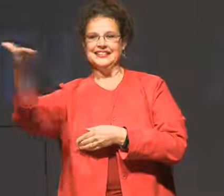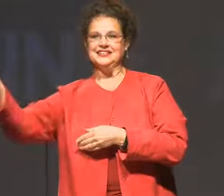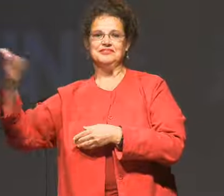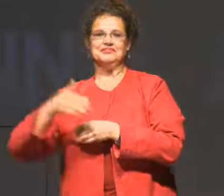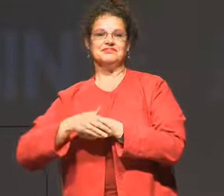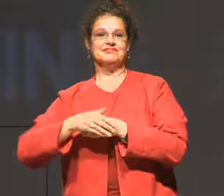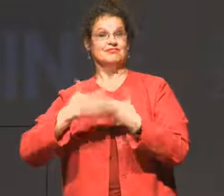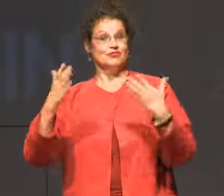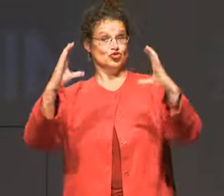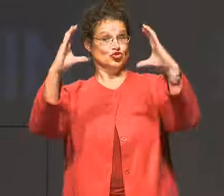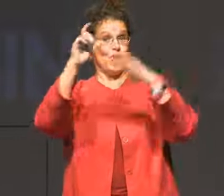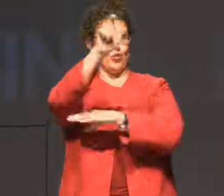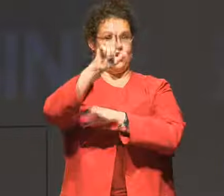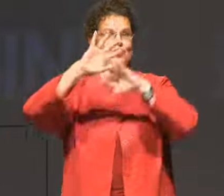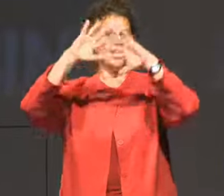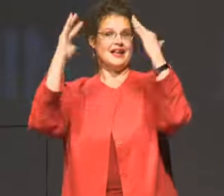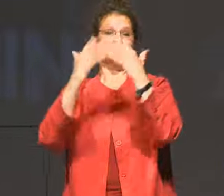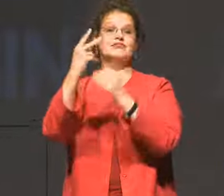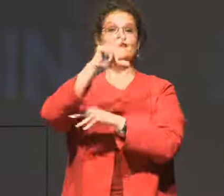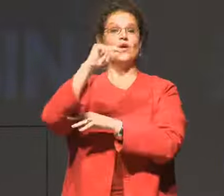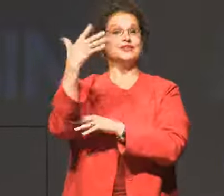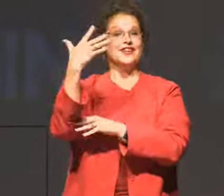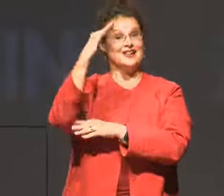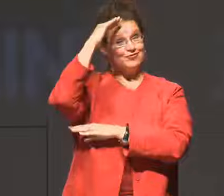verehrte Damen und Herren.